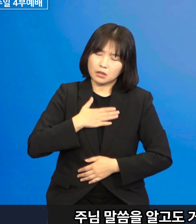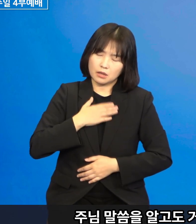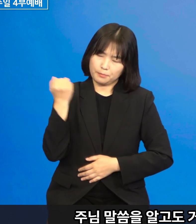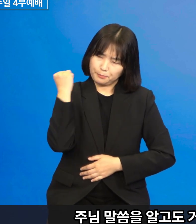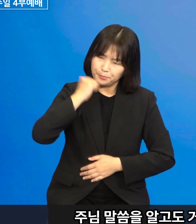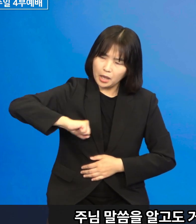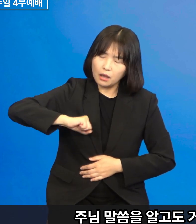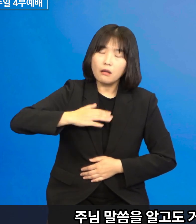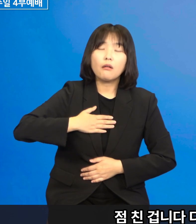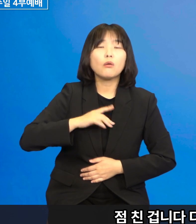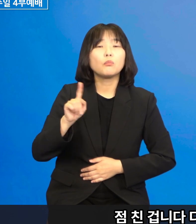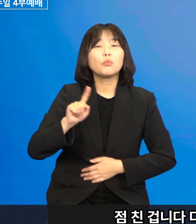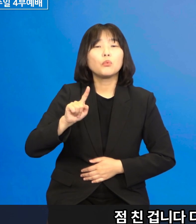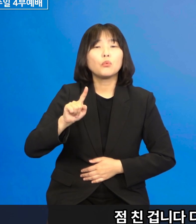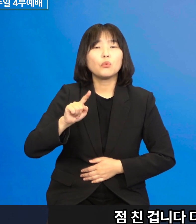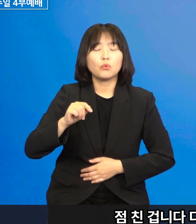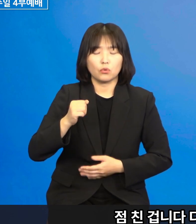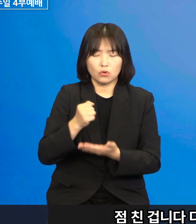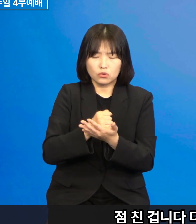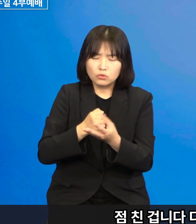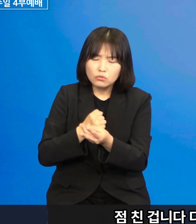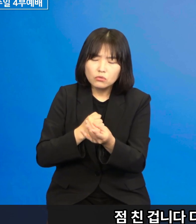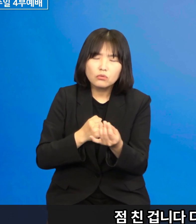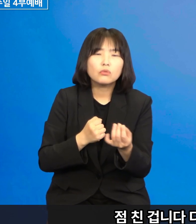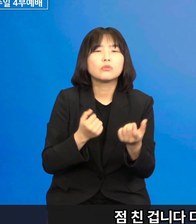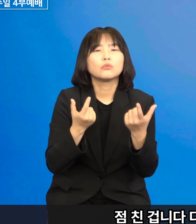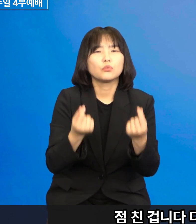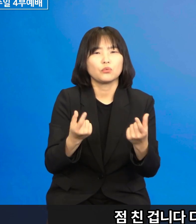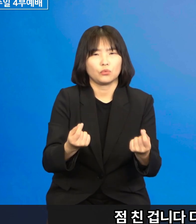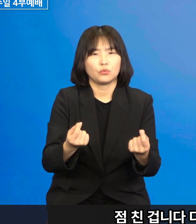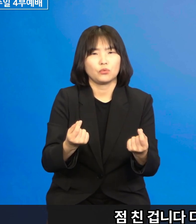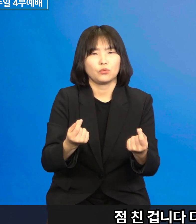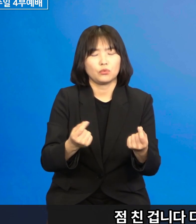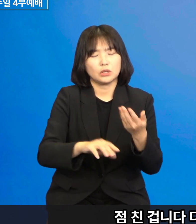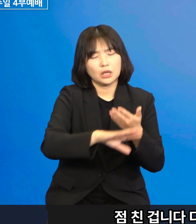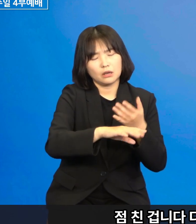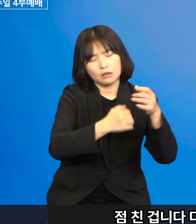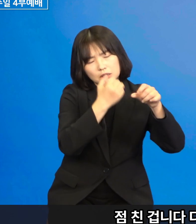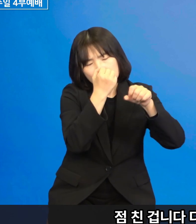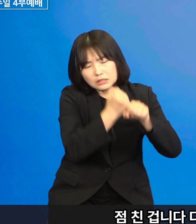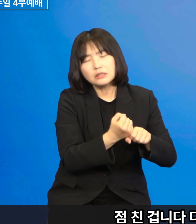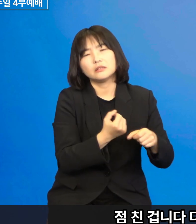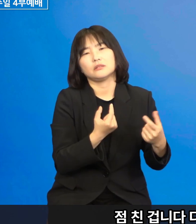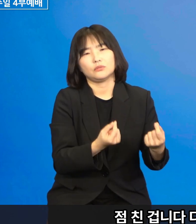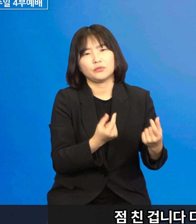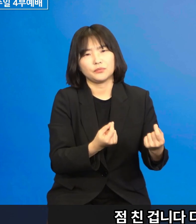겁니까? 점친 겁니다. 다른 거 의지한 거예요.